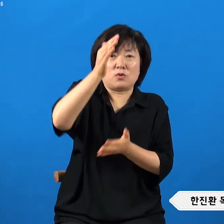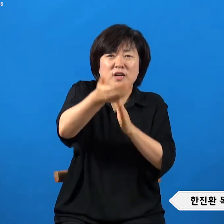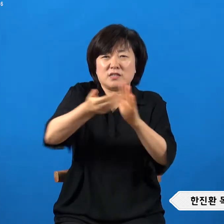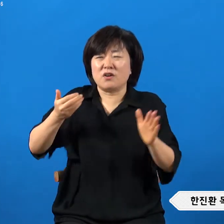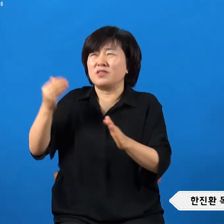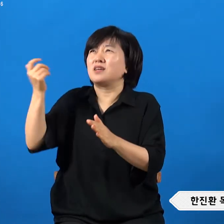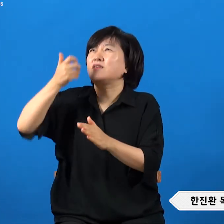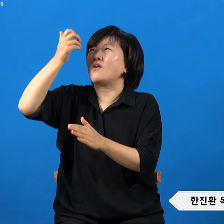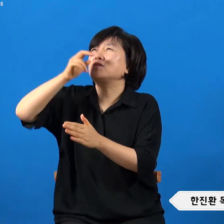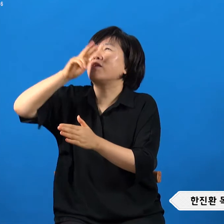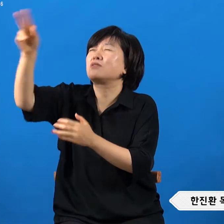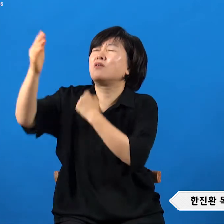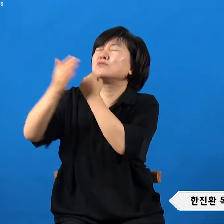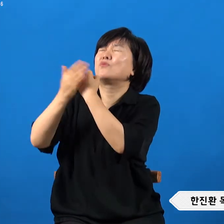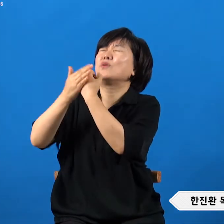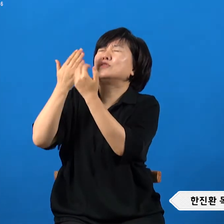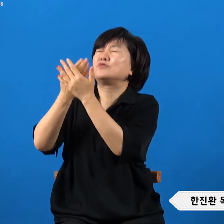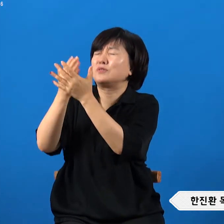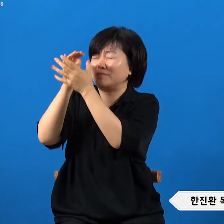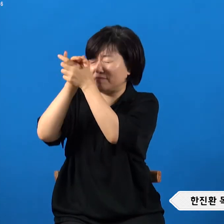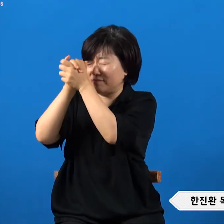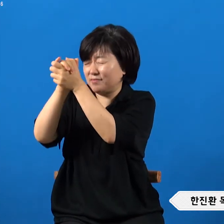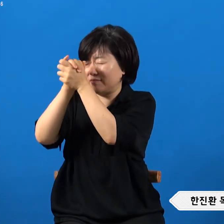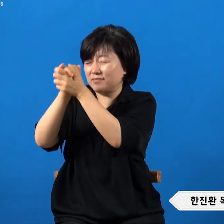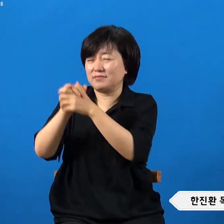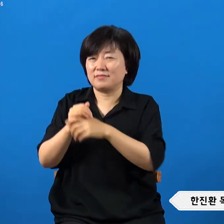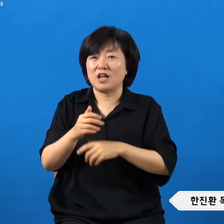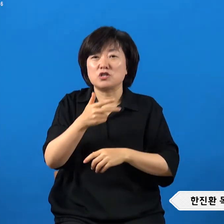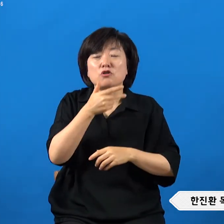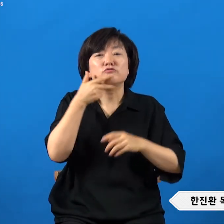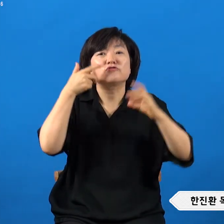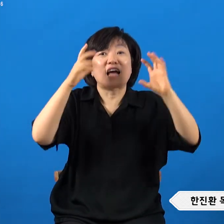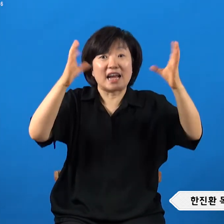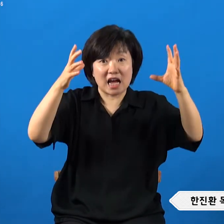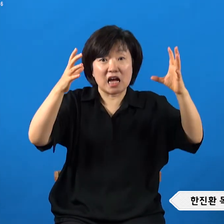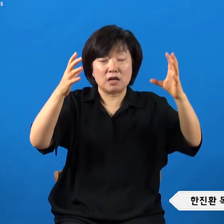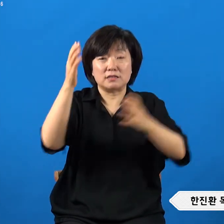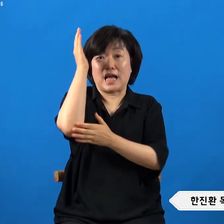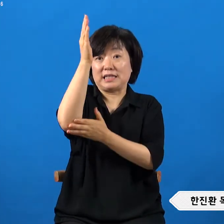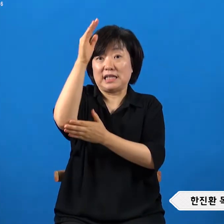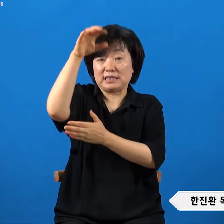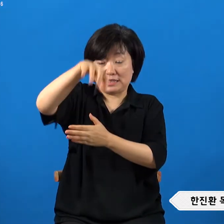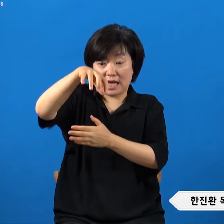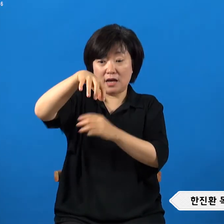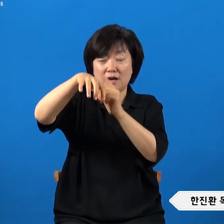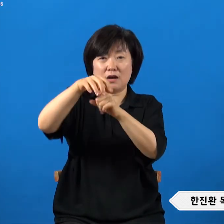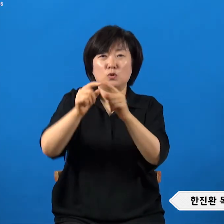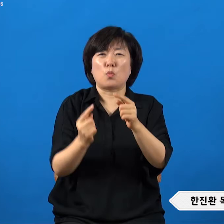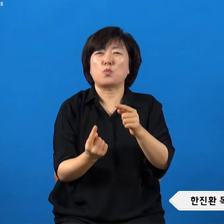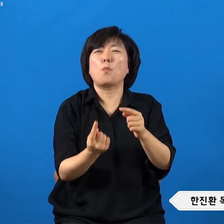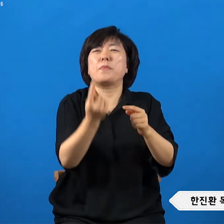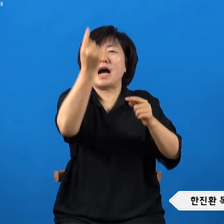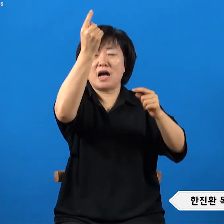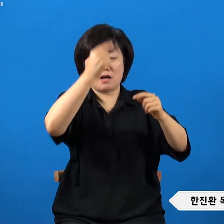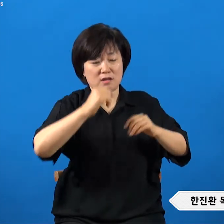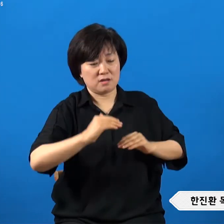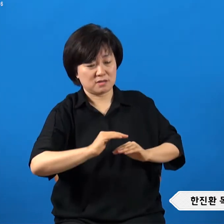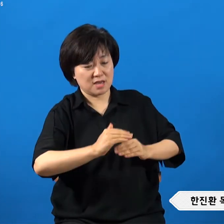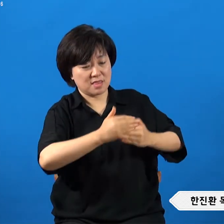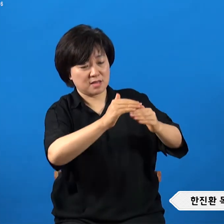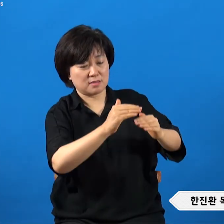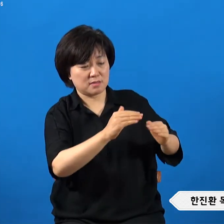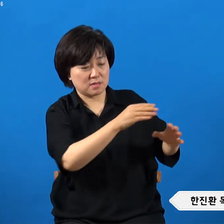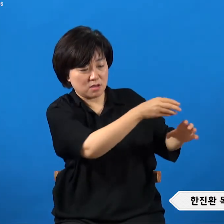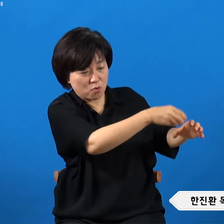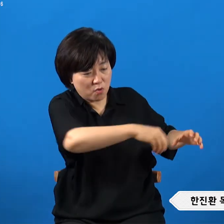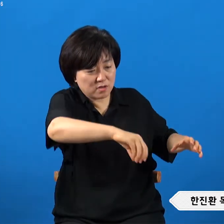올랐습니다. 영국 교회들은 이 강대상이 좀 높은 곳에 있습니다. 그래서 계단이 원형으로